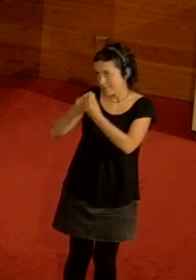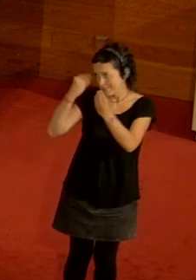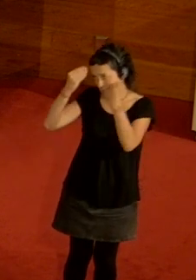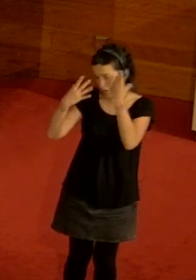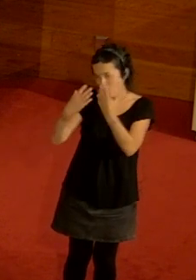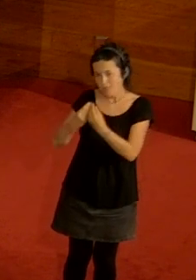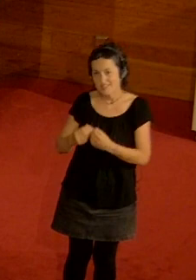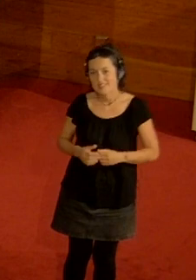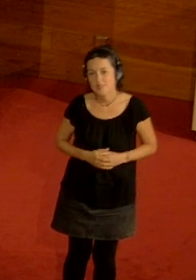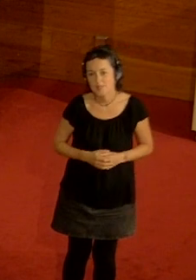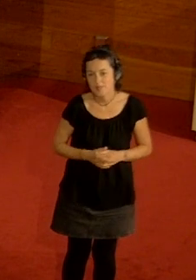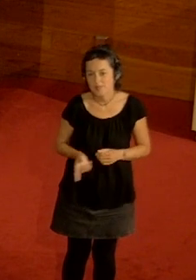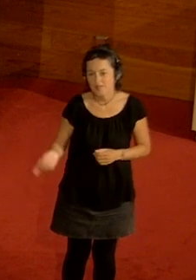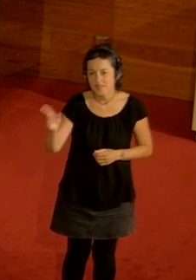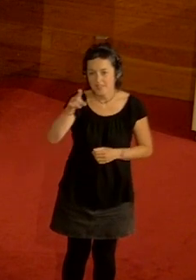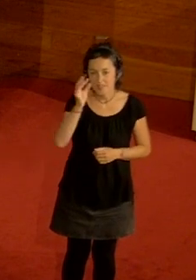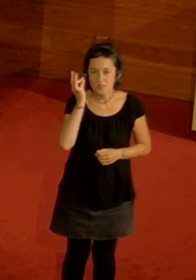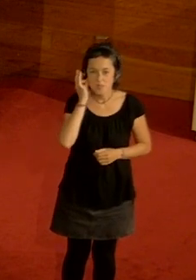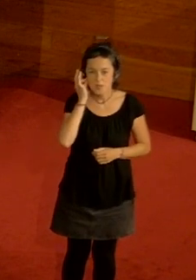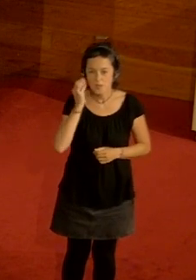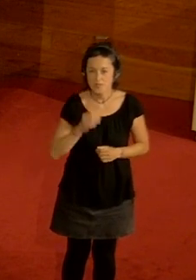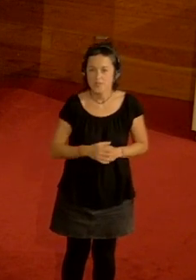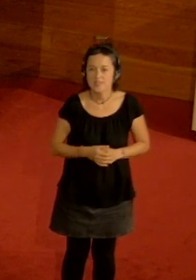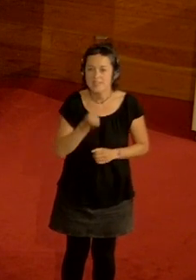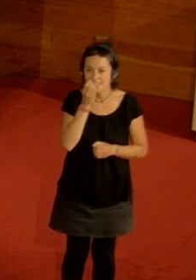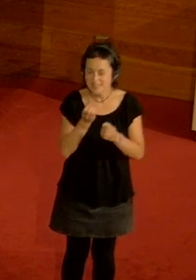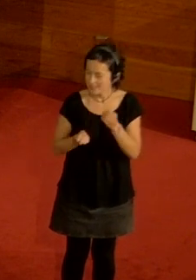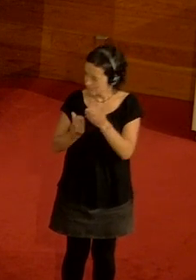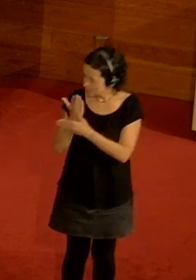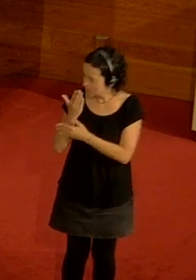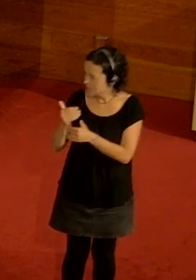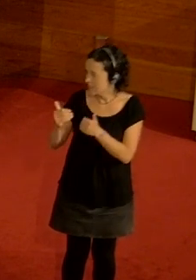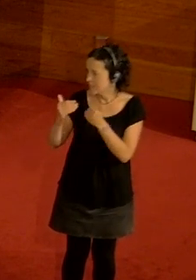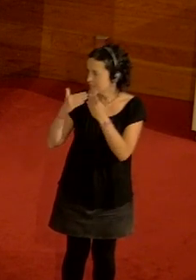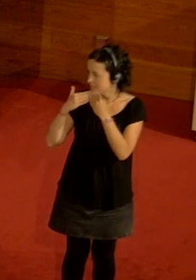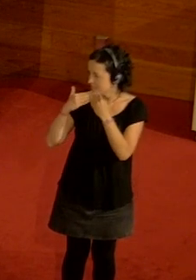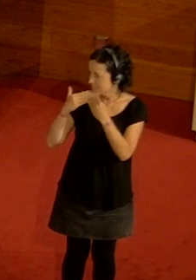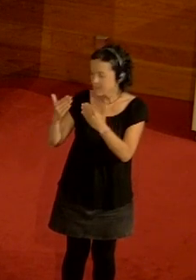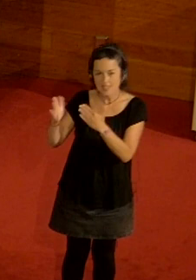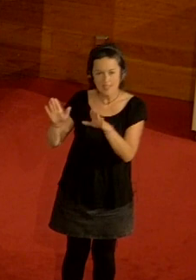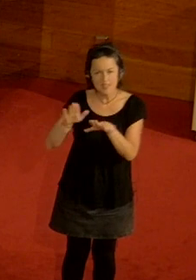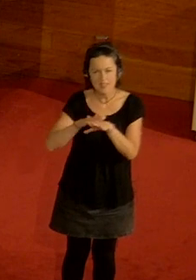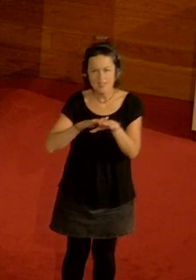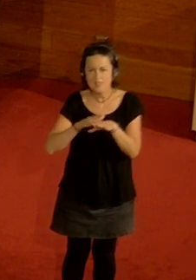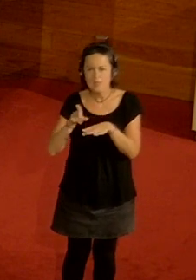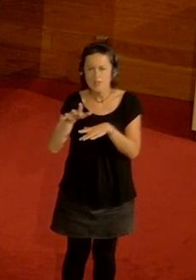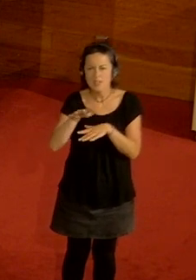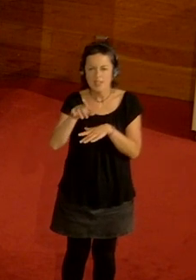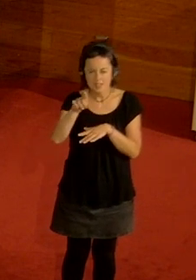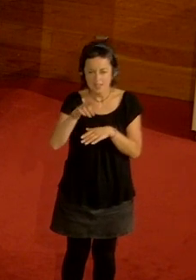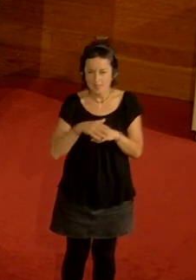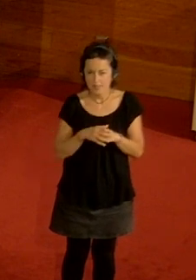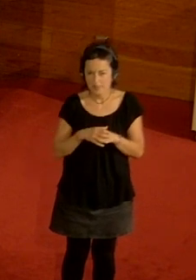contigo vale bueno Buenos días Muchas gracias remedios la verdad es que es un lujazo eh quien está hablando está